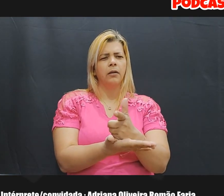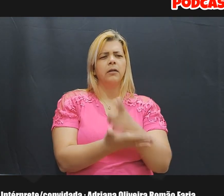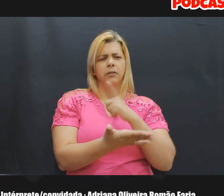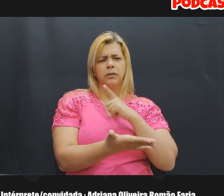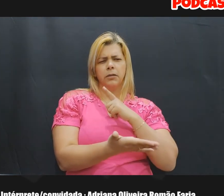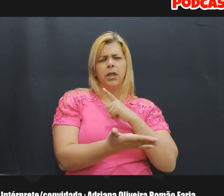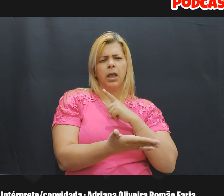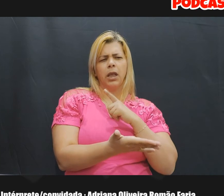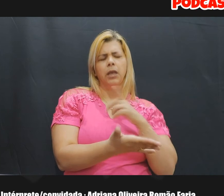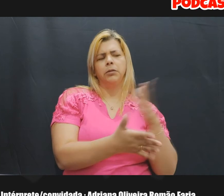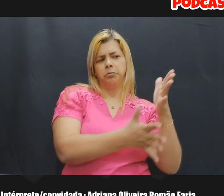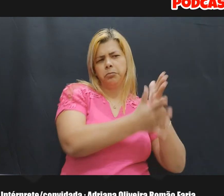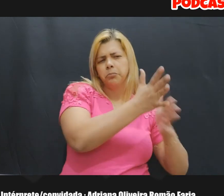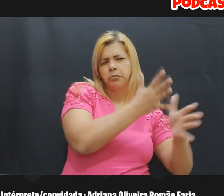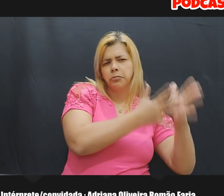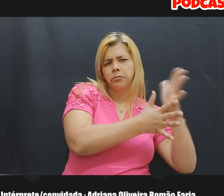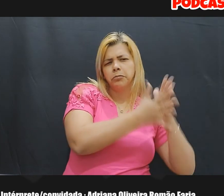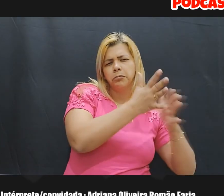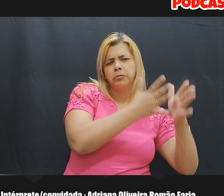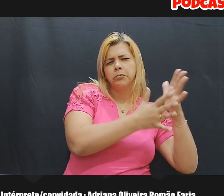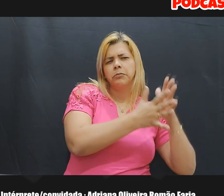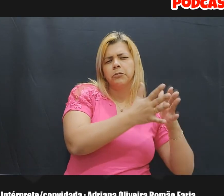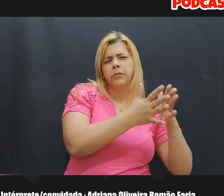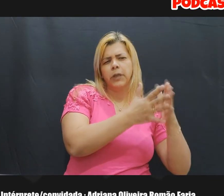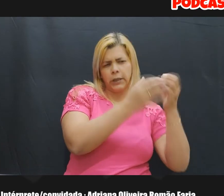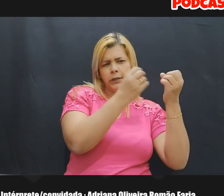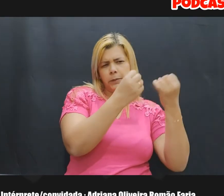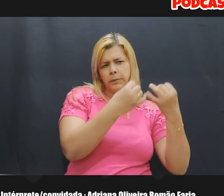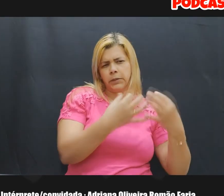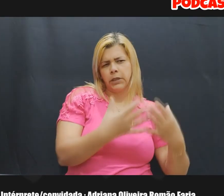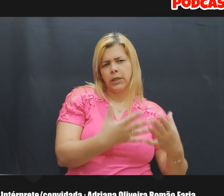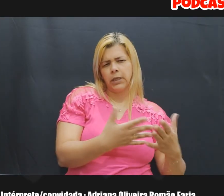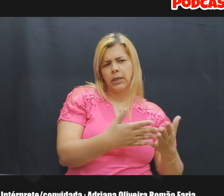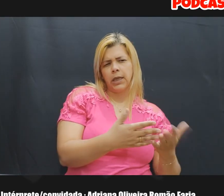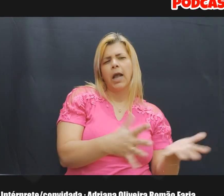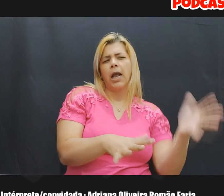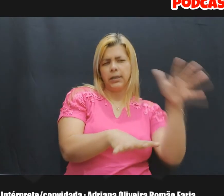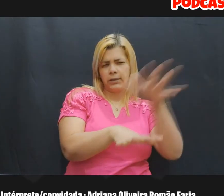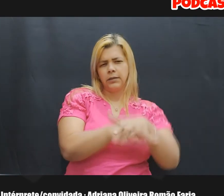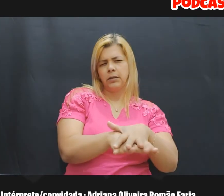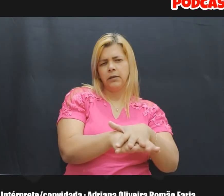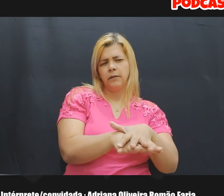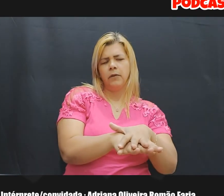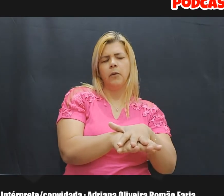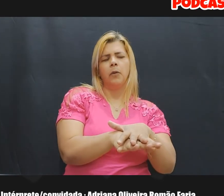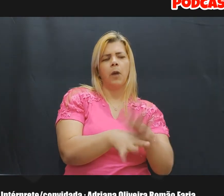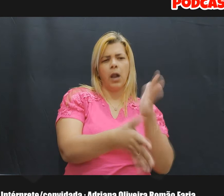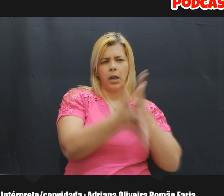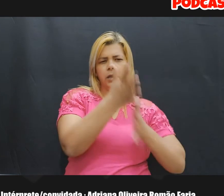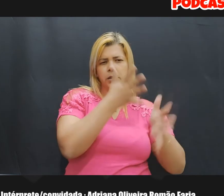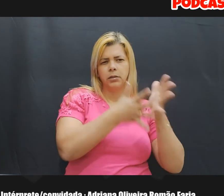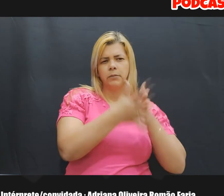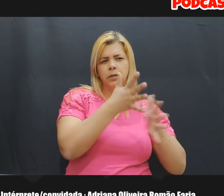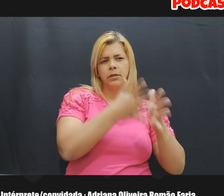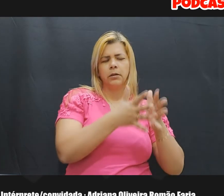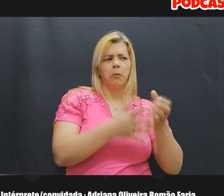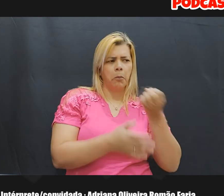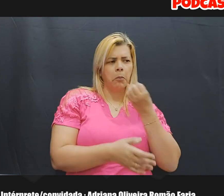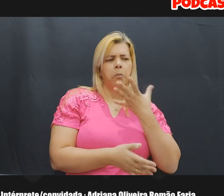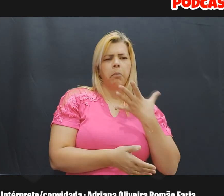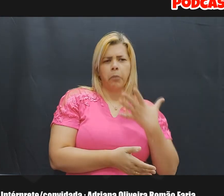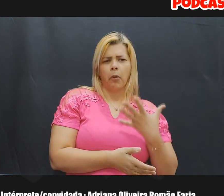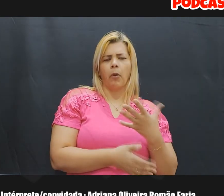alguns sites que tem aquelas mãozinhas que fala lá, né, acessível a Libras. Então aí tudo Sim. bem, aí